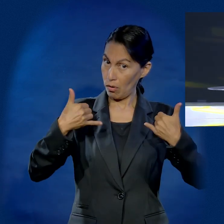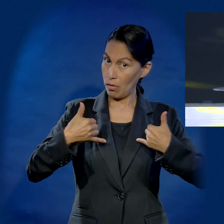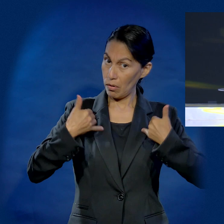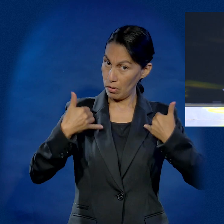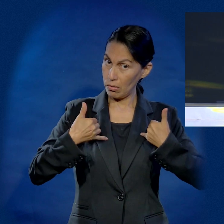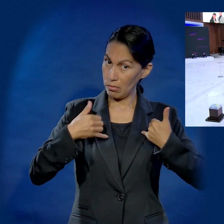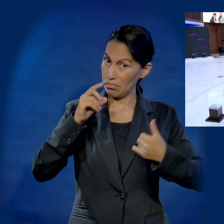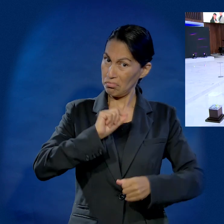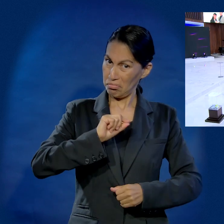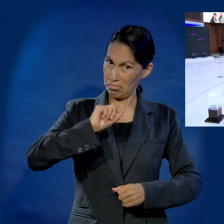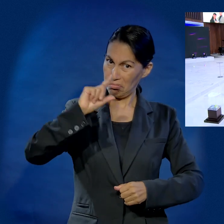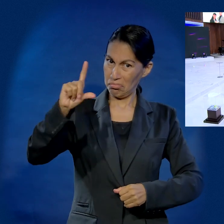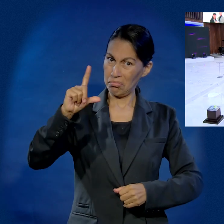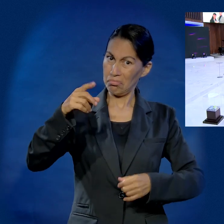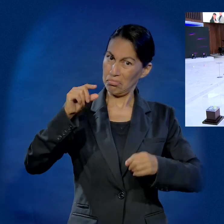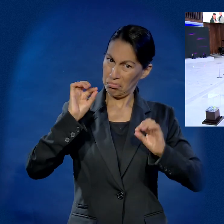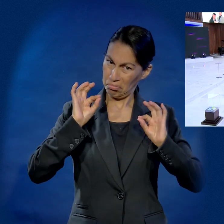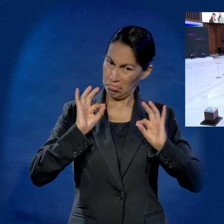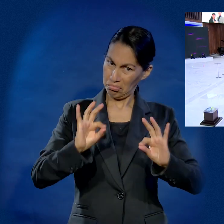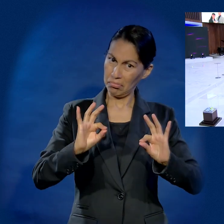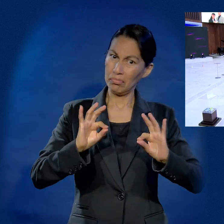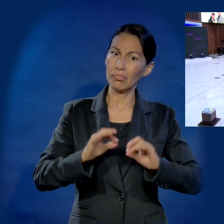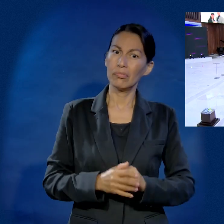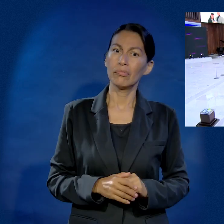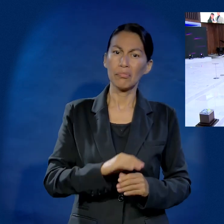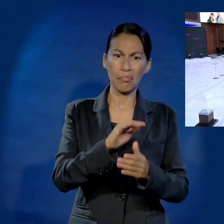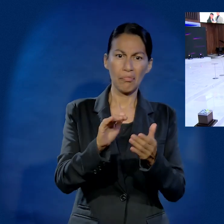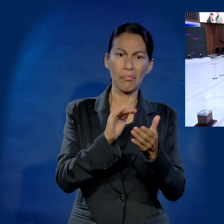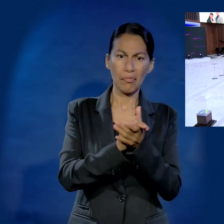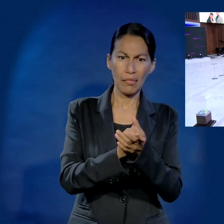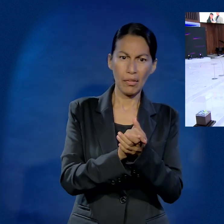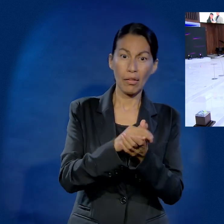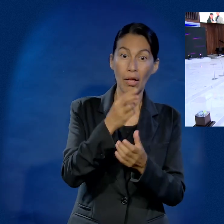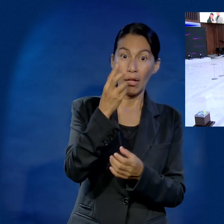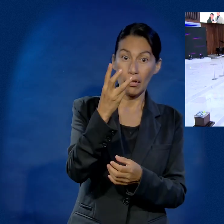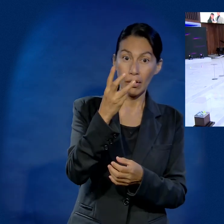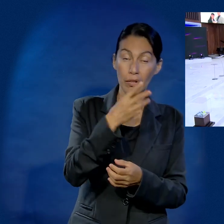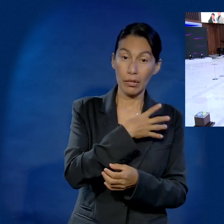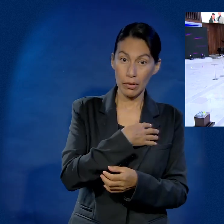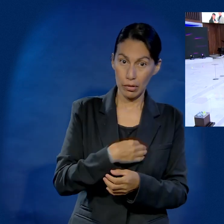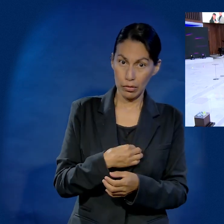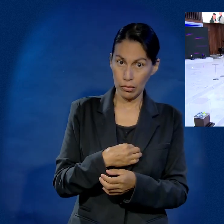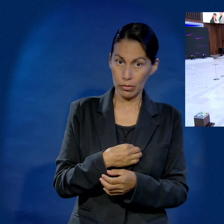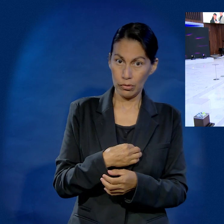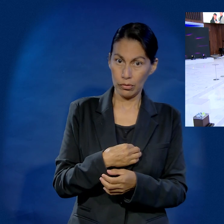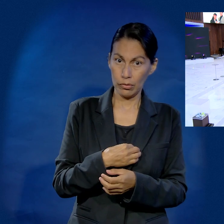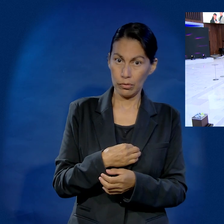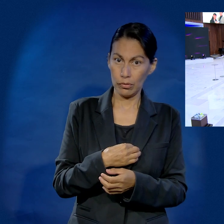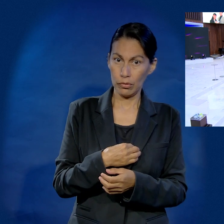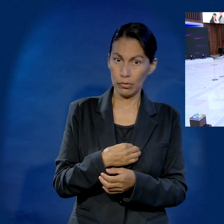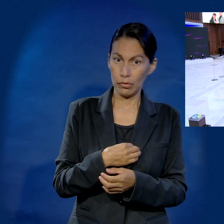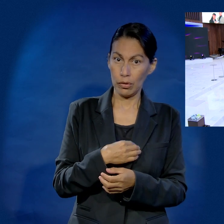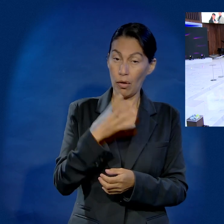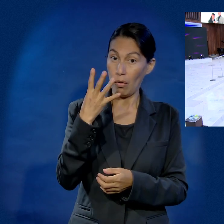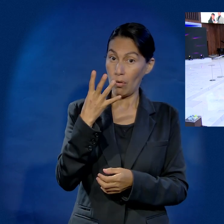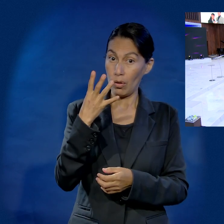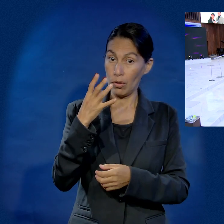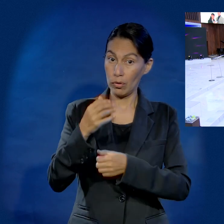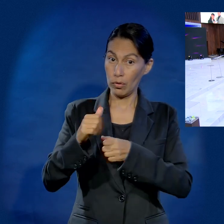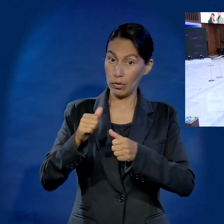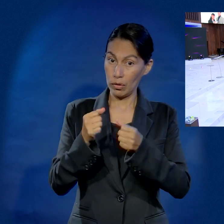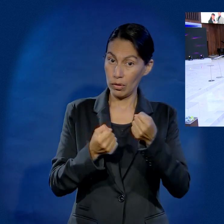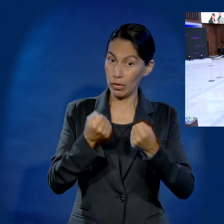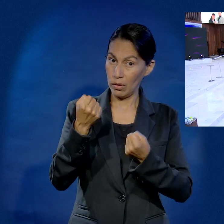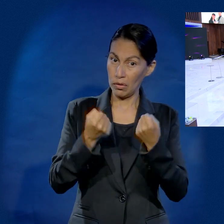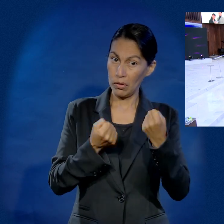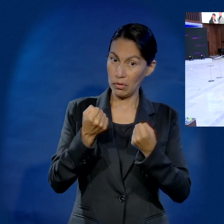día, ese muchacho es un empresario exitoso. Está casado, tiene 3 hijitos y tiene por lo